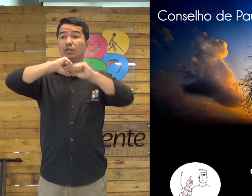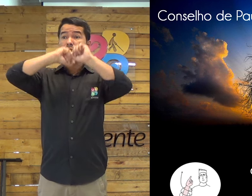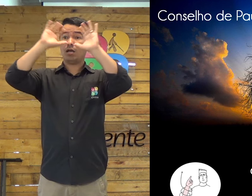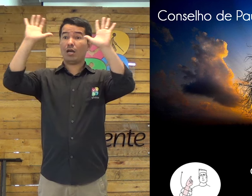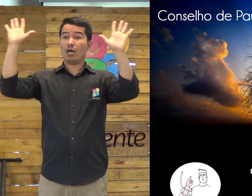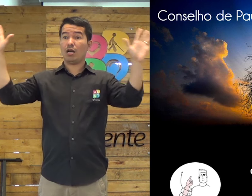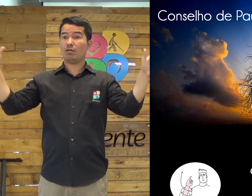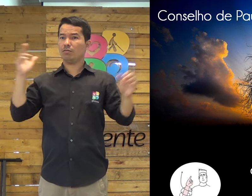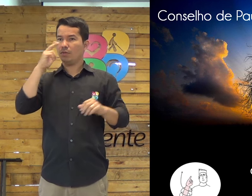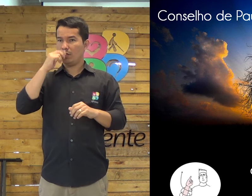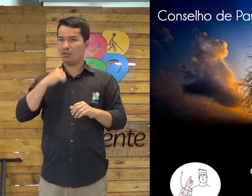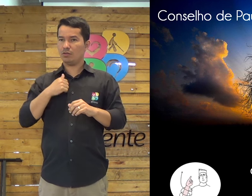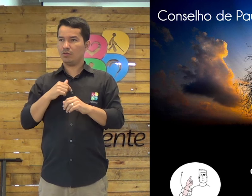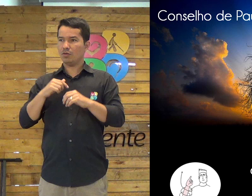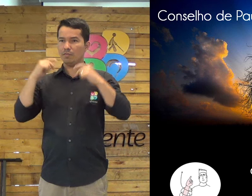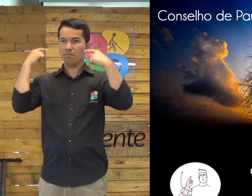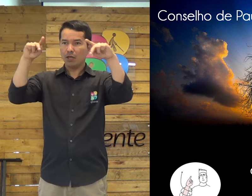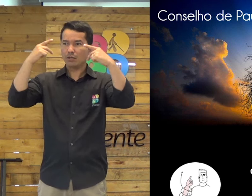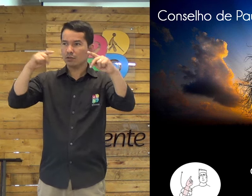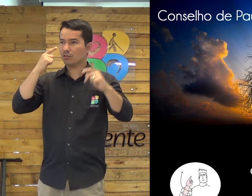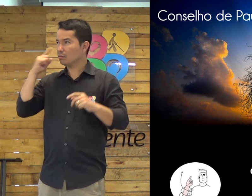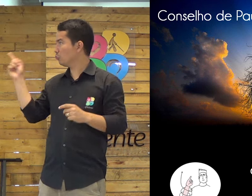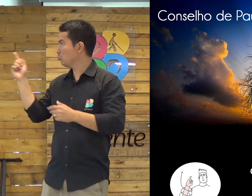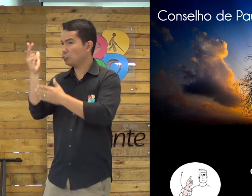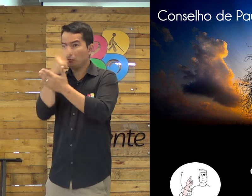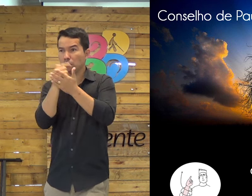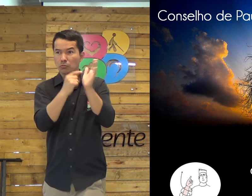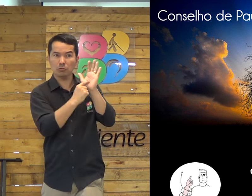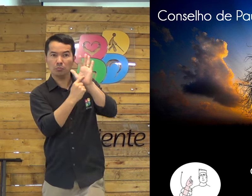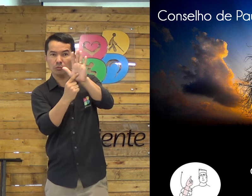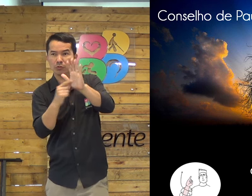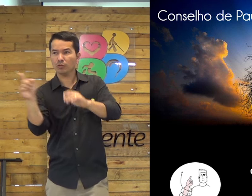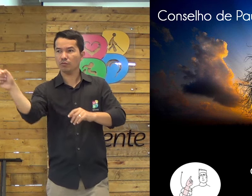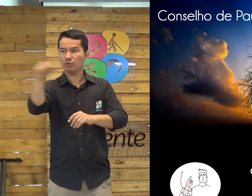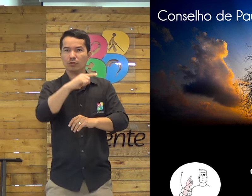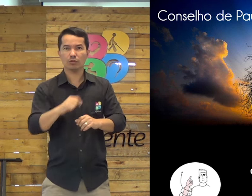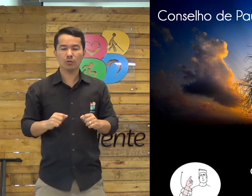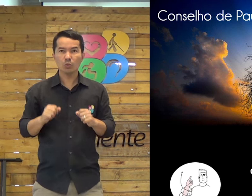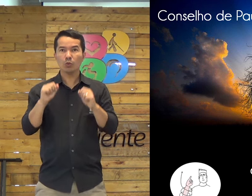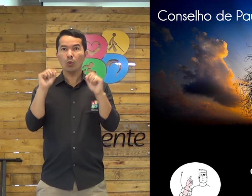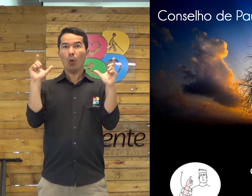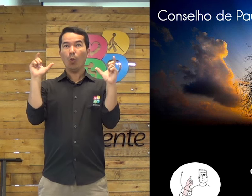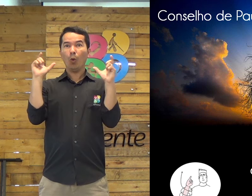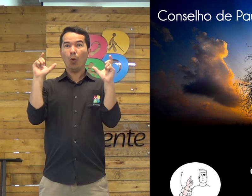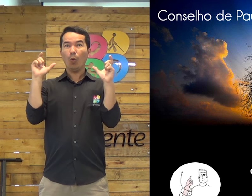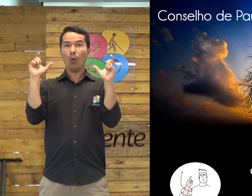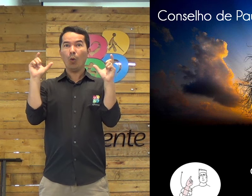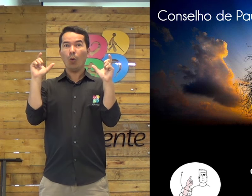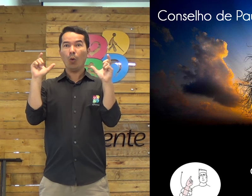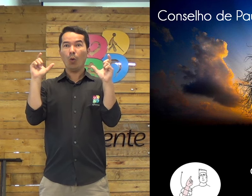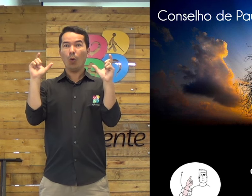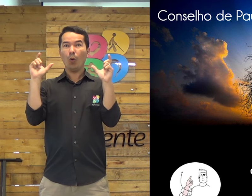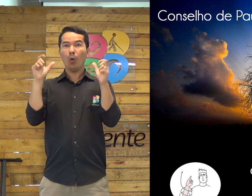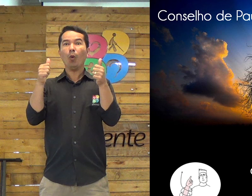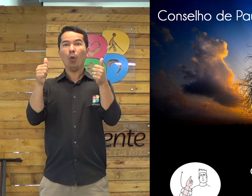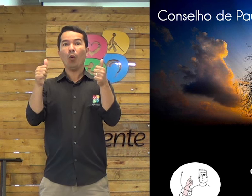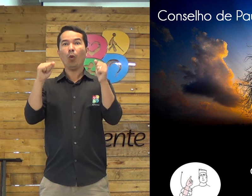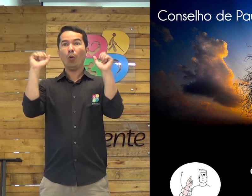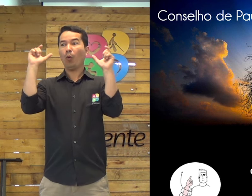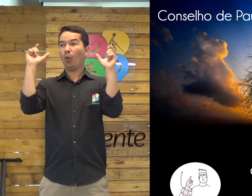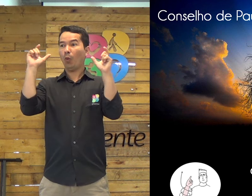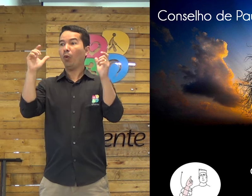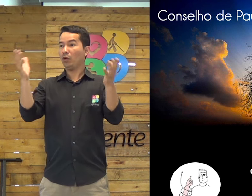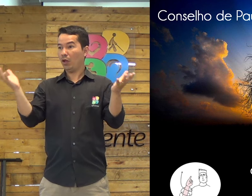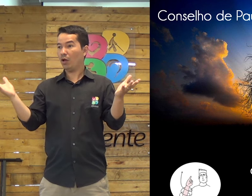mudando. Eu acho que ficou melhor. Porque ali, os meus desenhos me ajudam nas minhas expressões. Porque às vezes fica um